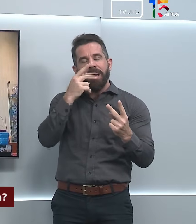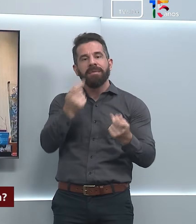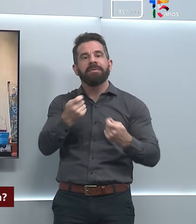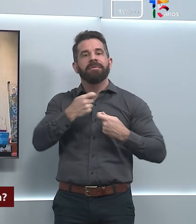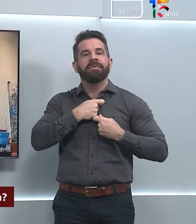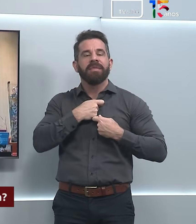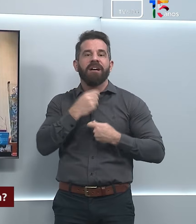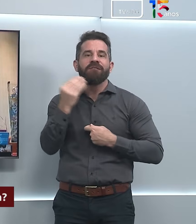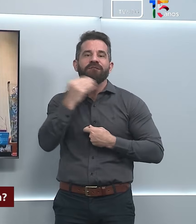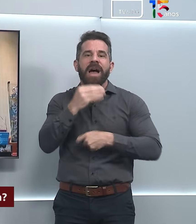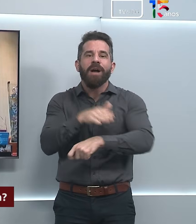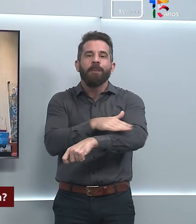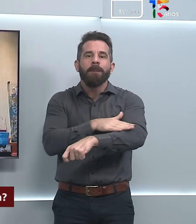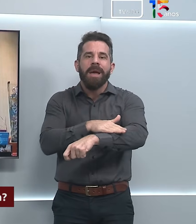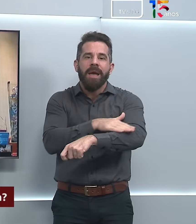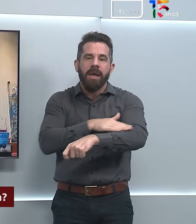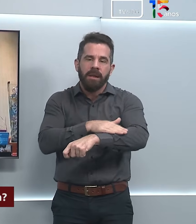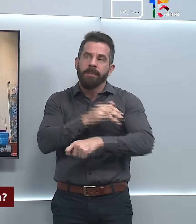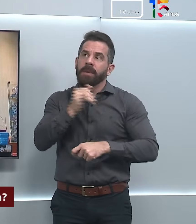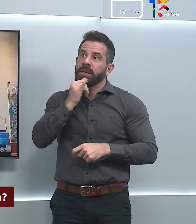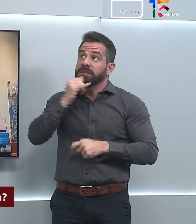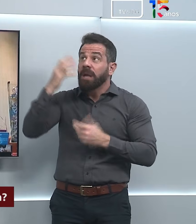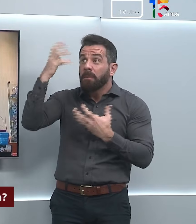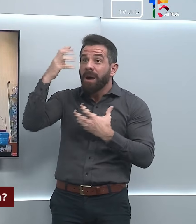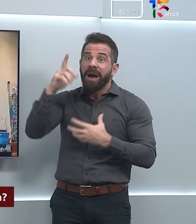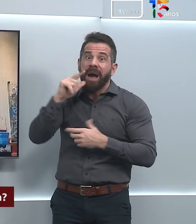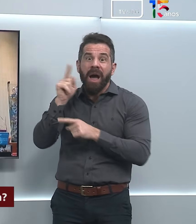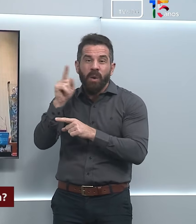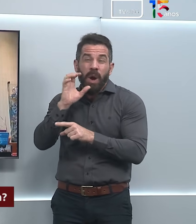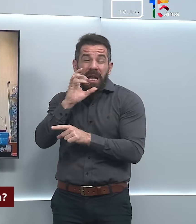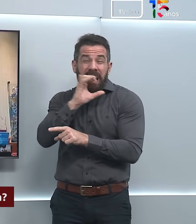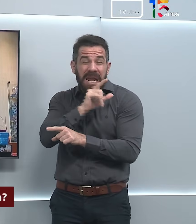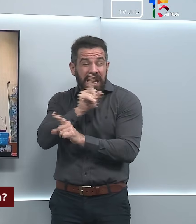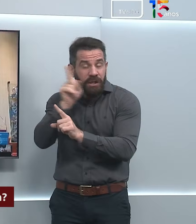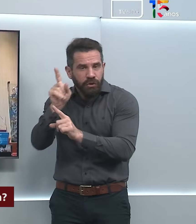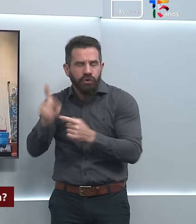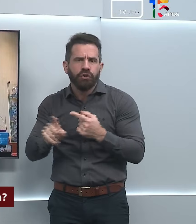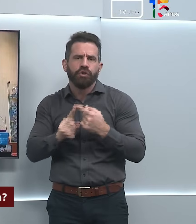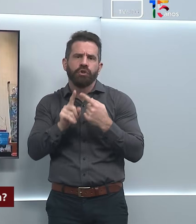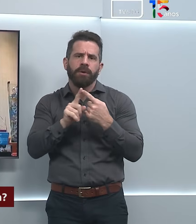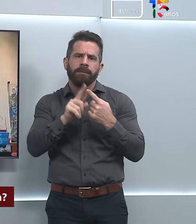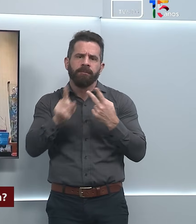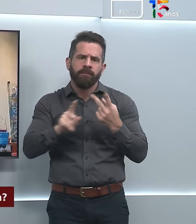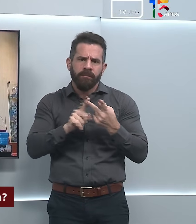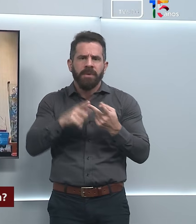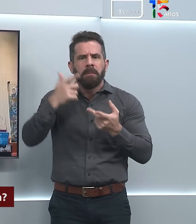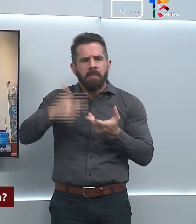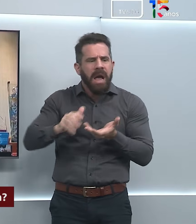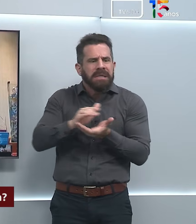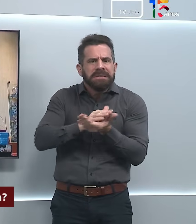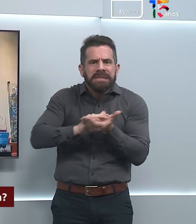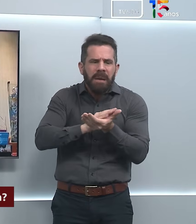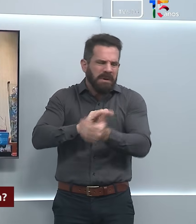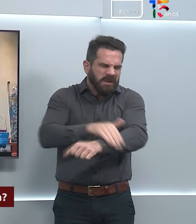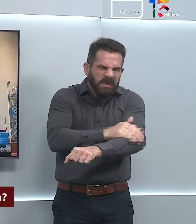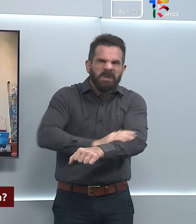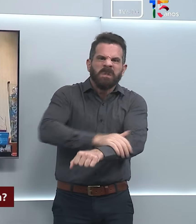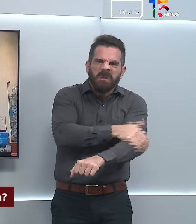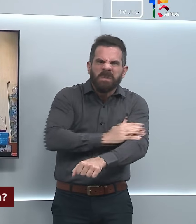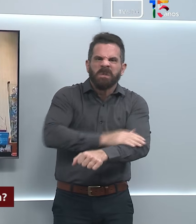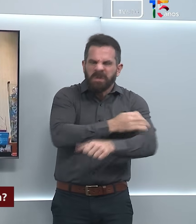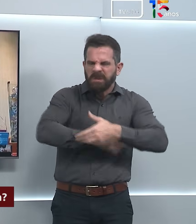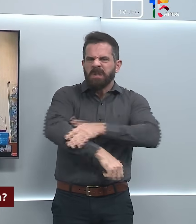ser evitados, como água extremamente quente, como excesso de sabões, esfregar muito